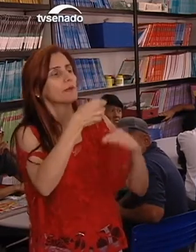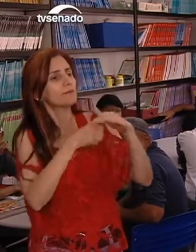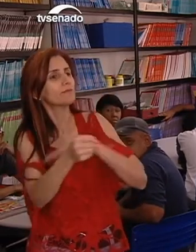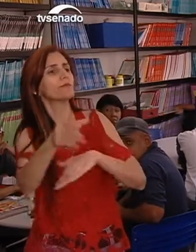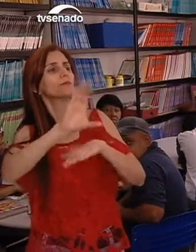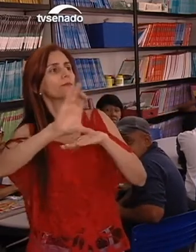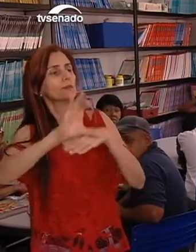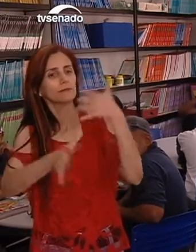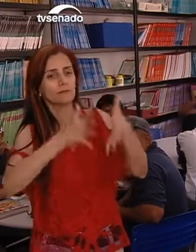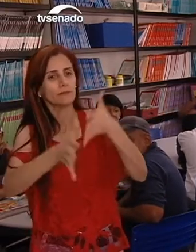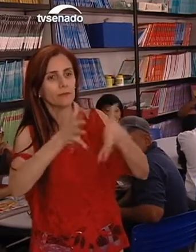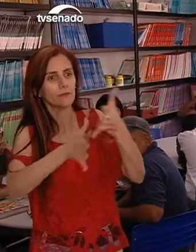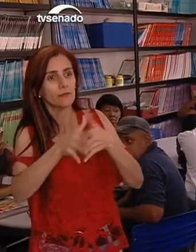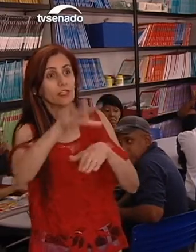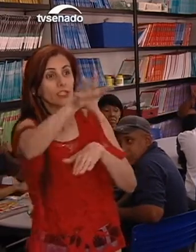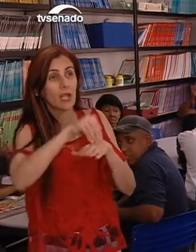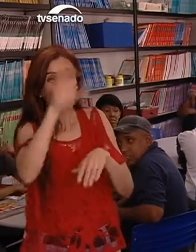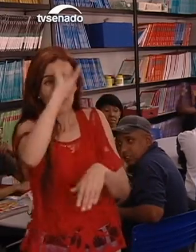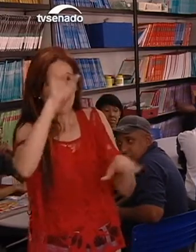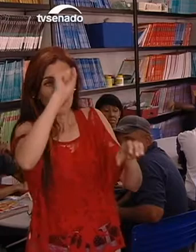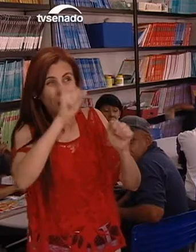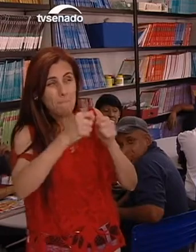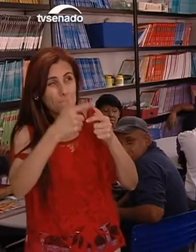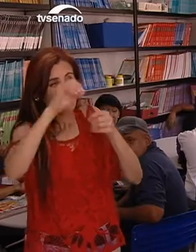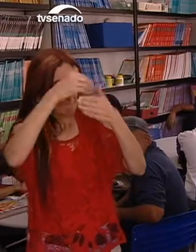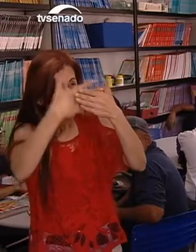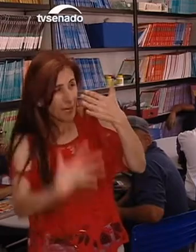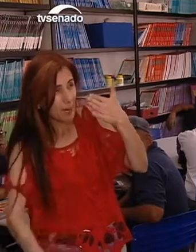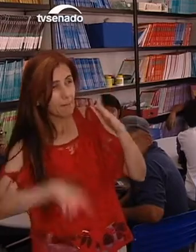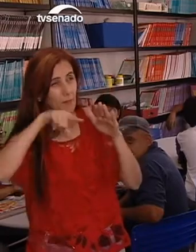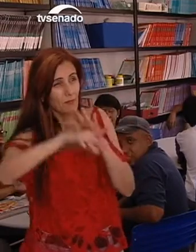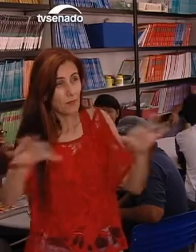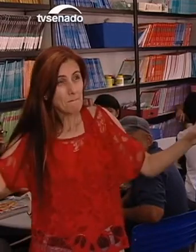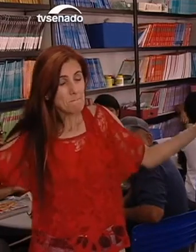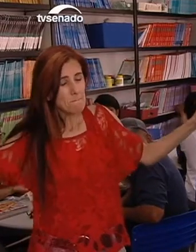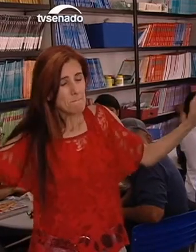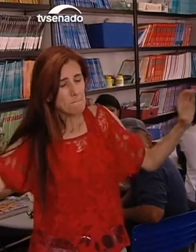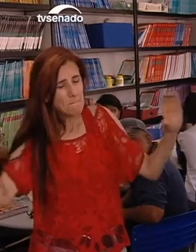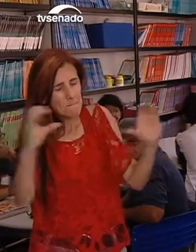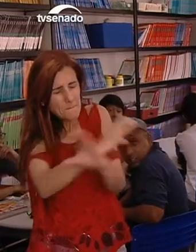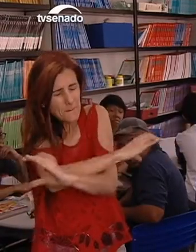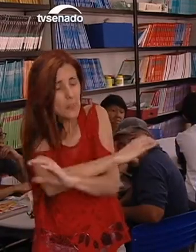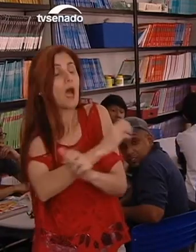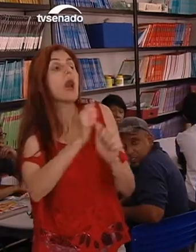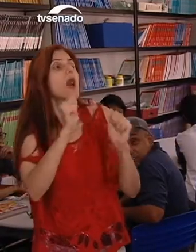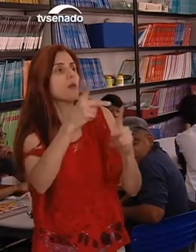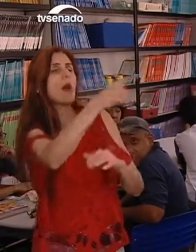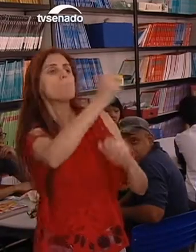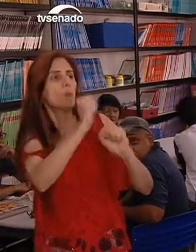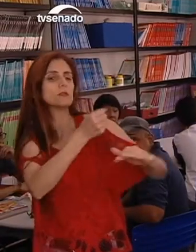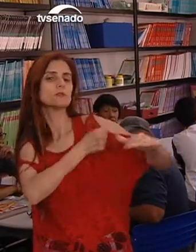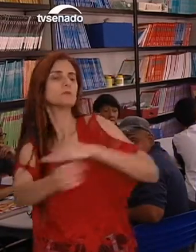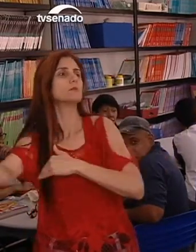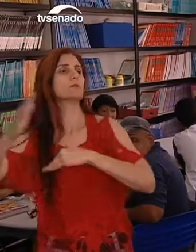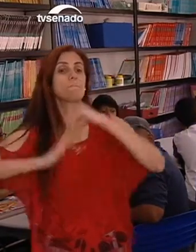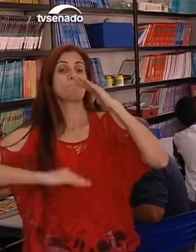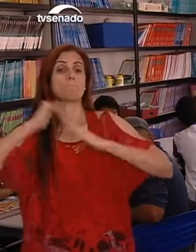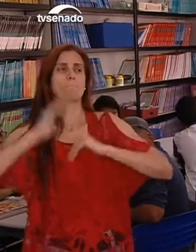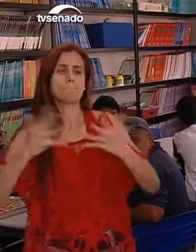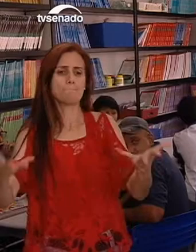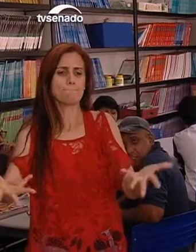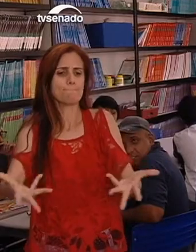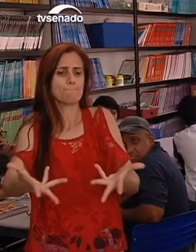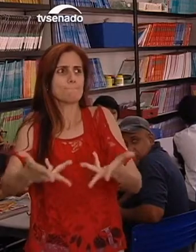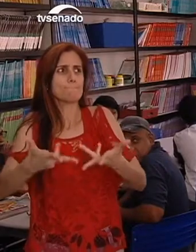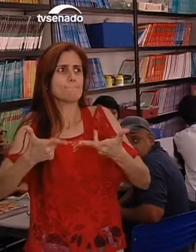palavras que são difíceis então a gente precisa ter um curso focado para esta área entendeu aí quando estiver pronto completo a gente